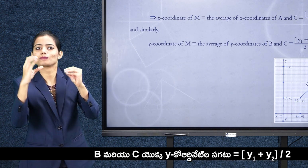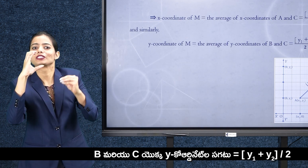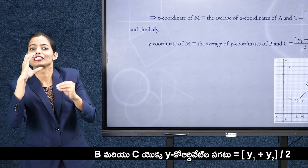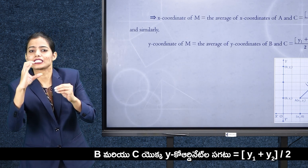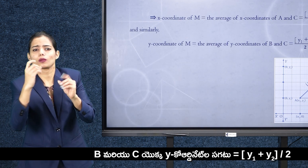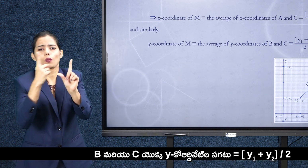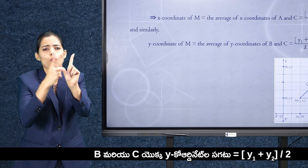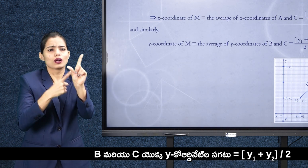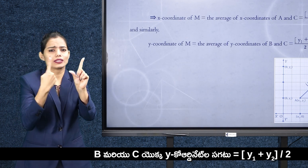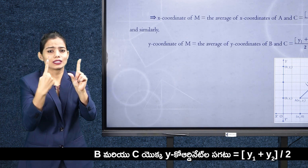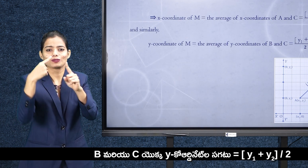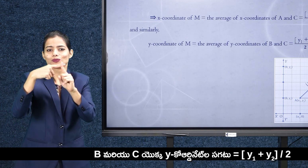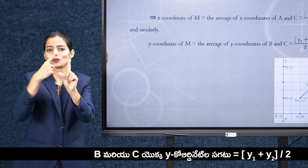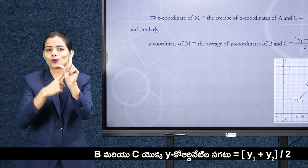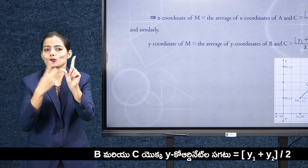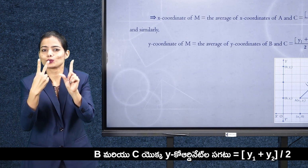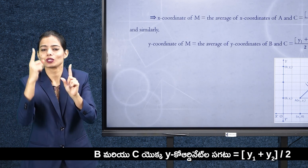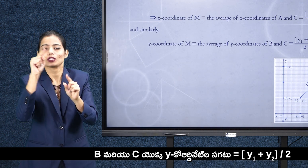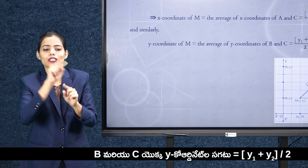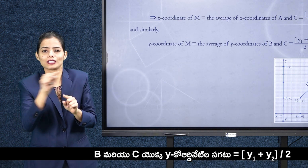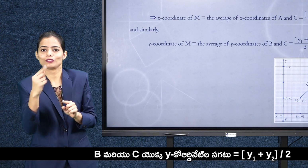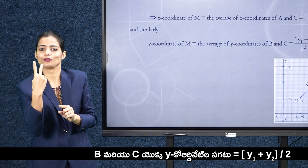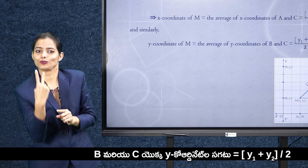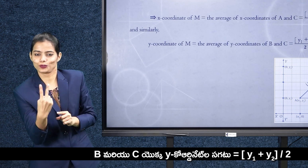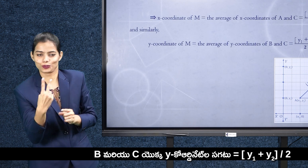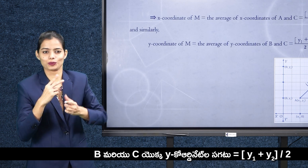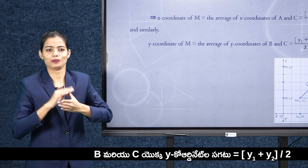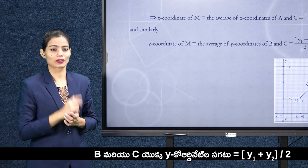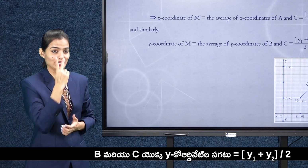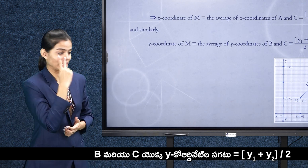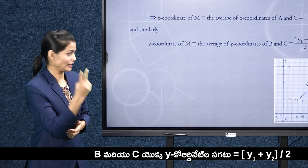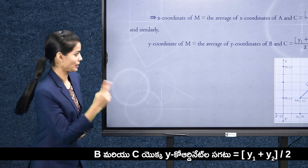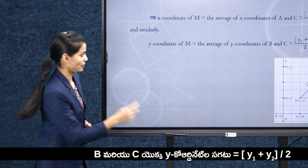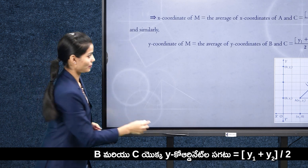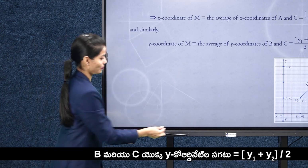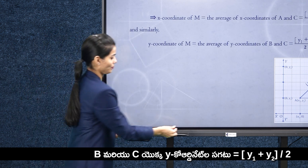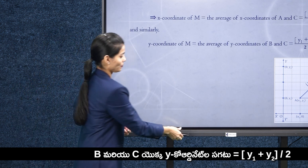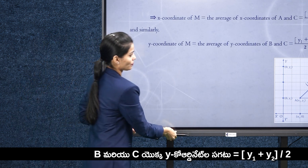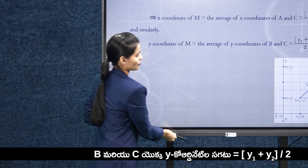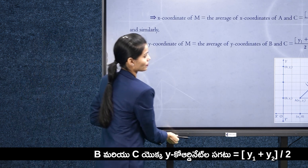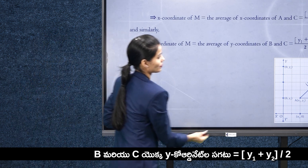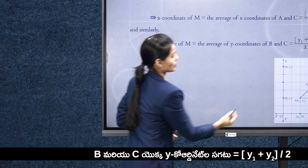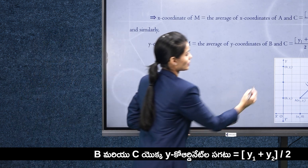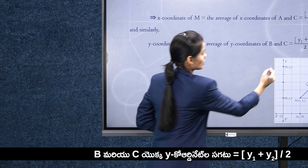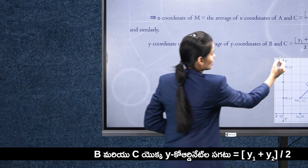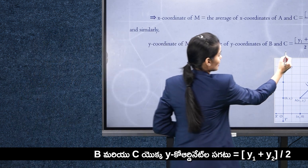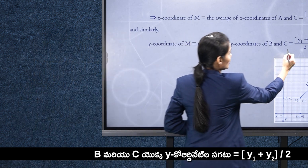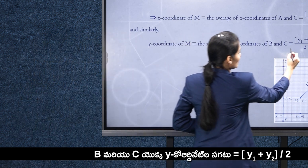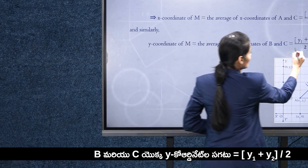c యొక్క y కోఆర్డినేట్ల సగటు ఈజ్ ఈక్వల్ టు y1 ప్లస్ y2 బై